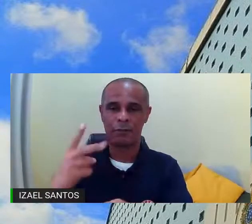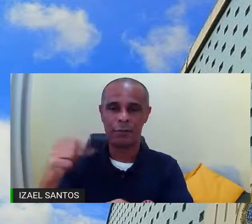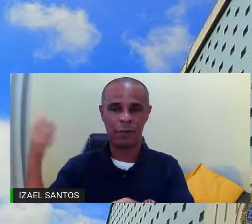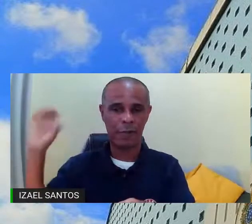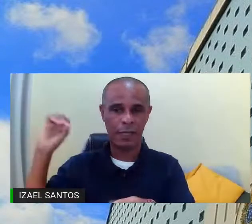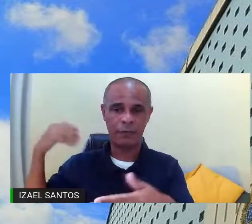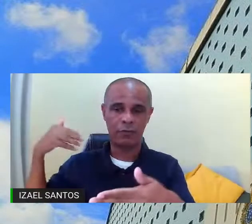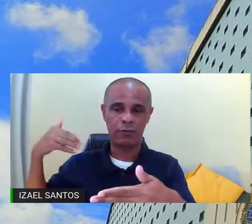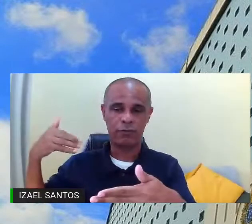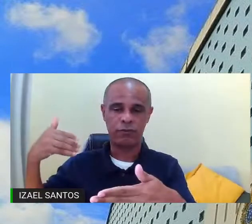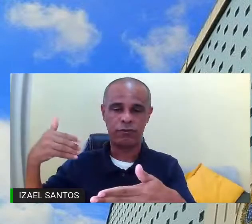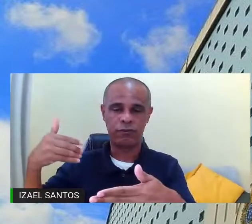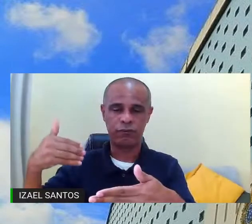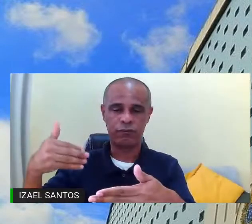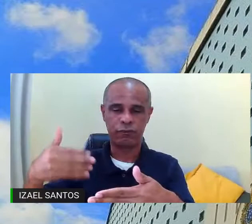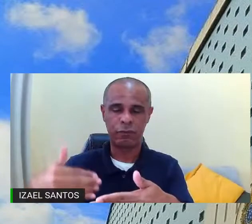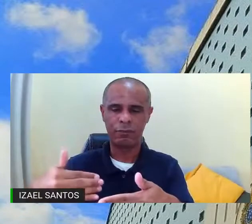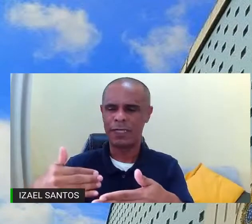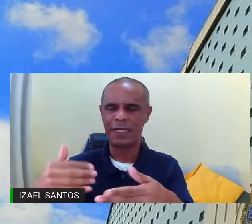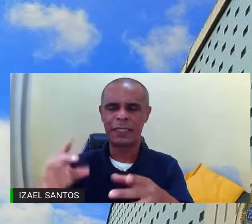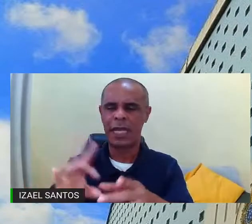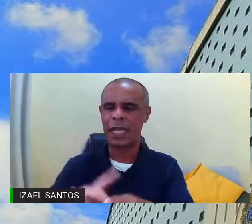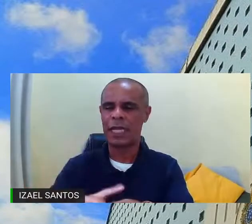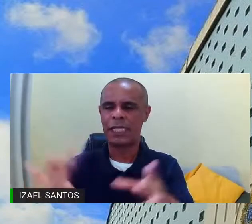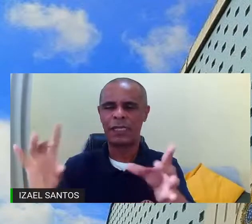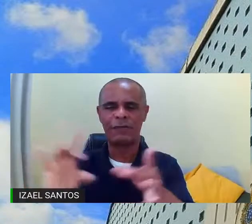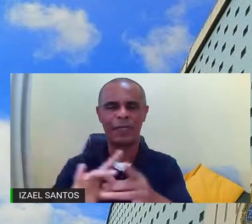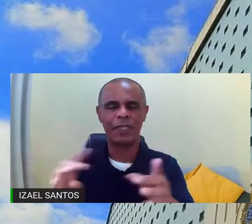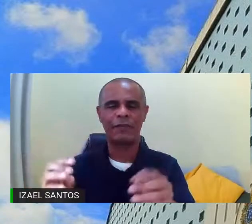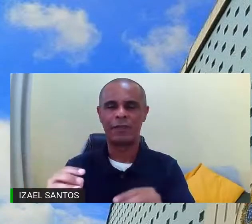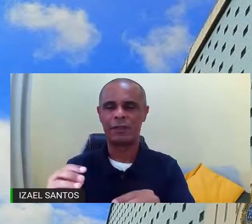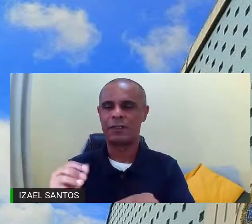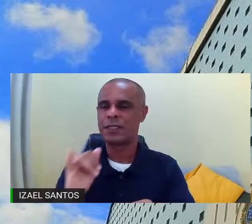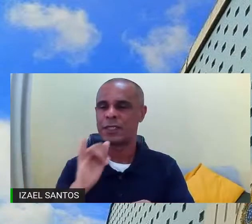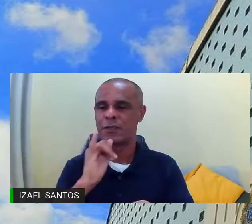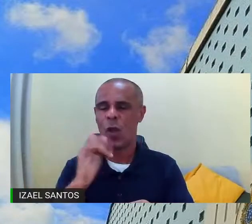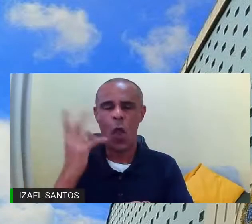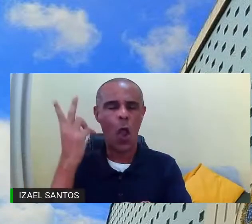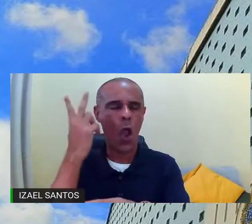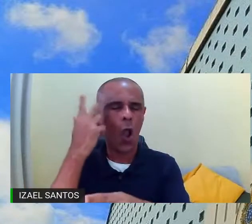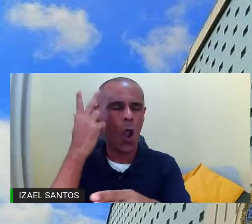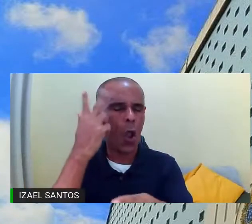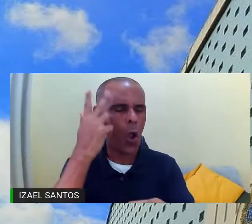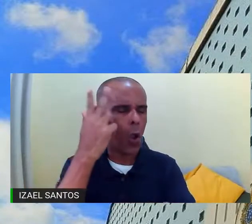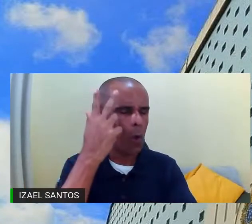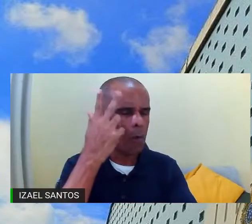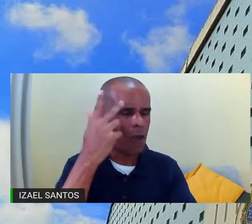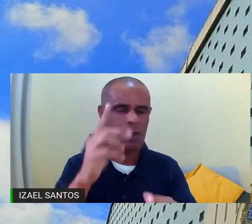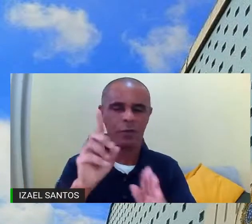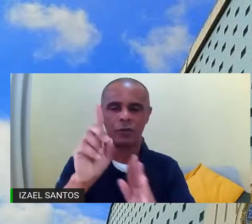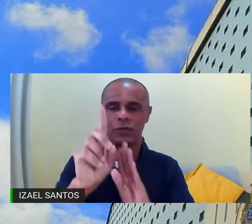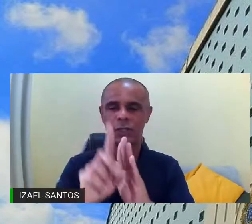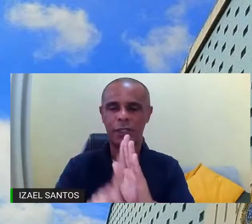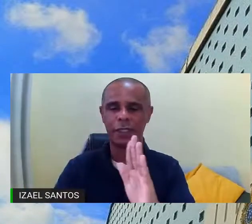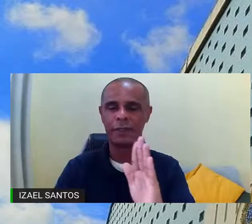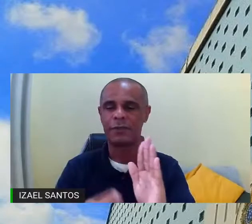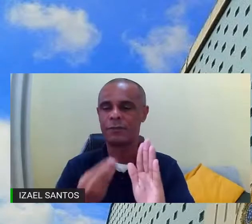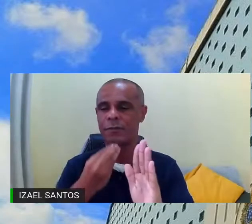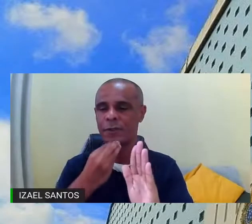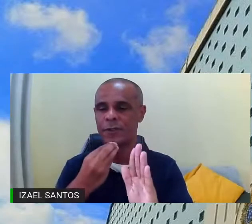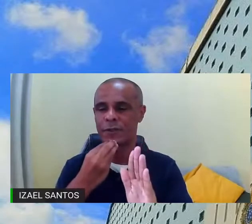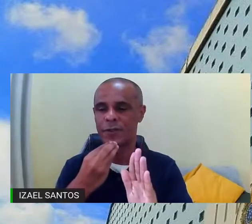a liberação dos costumes, a desvalorização da heteronormatividade e o avanço dos direitos e oportunidades dos